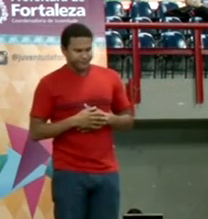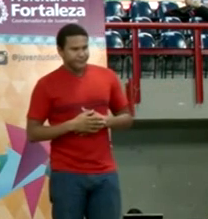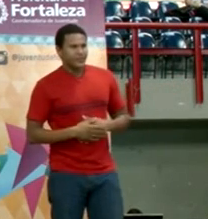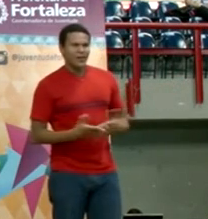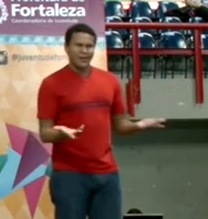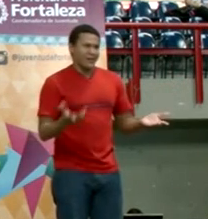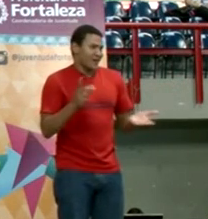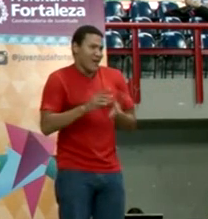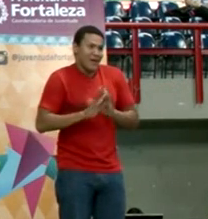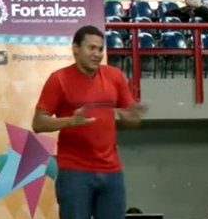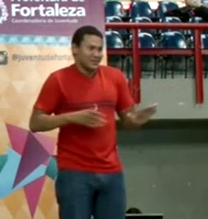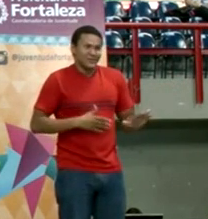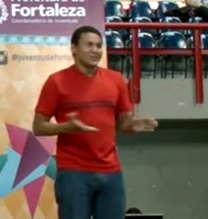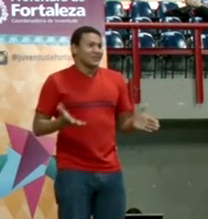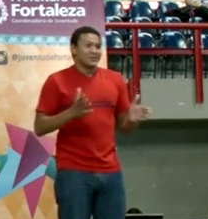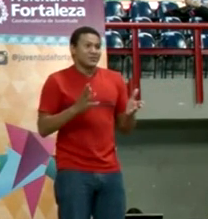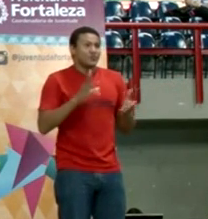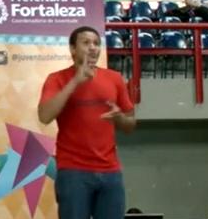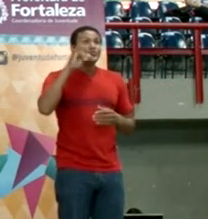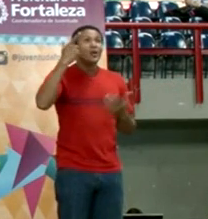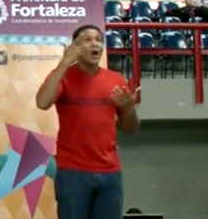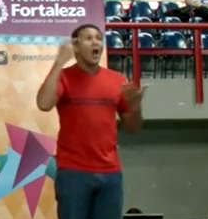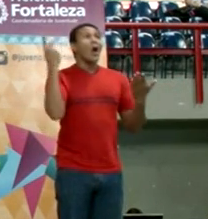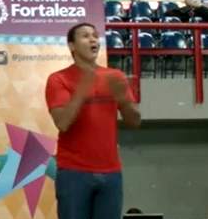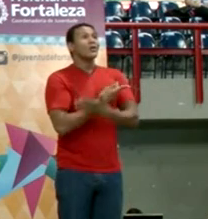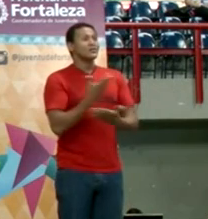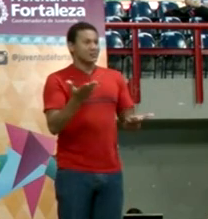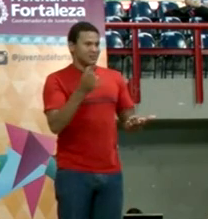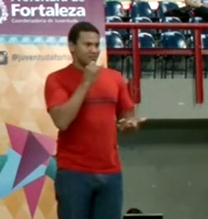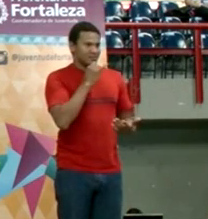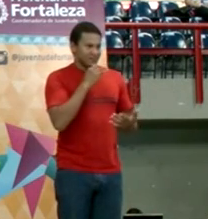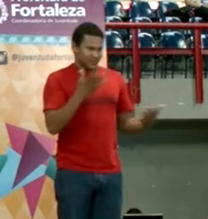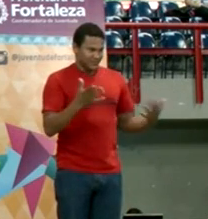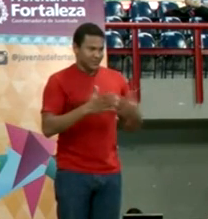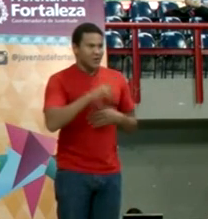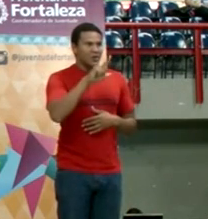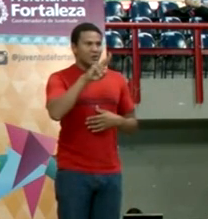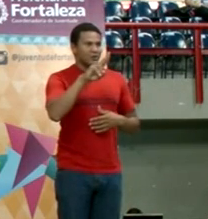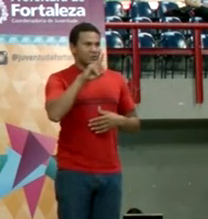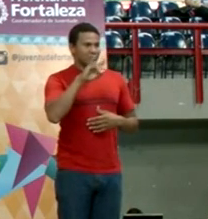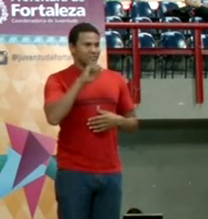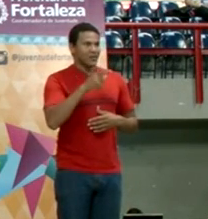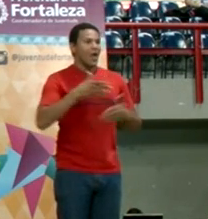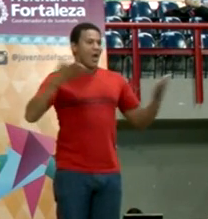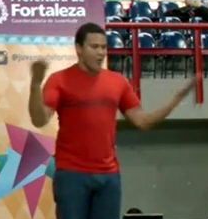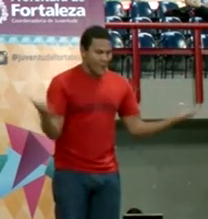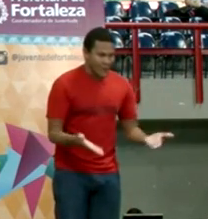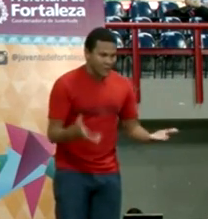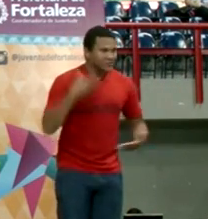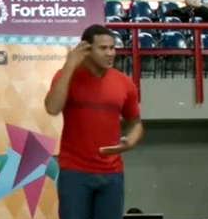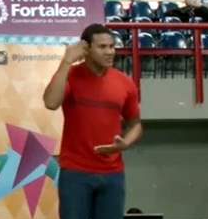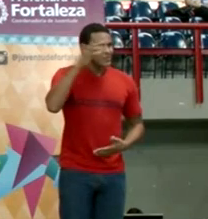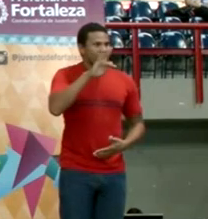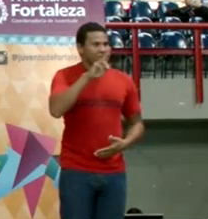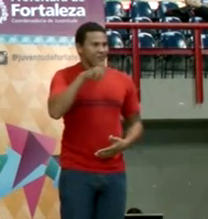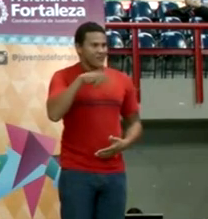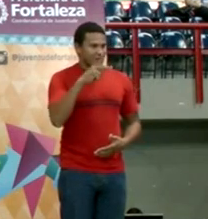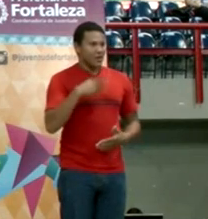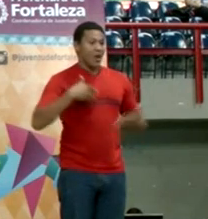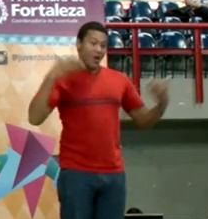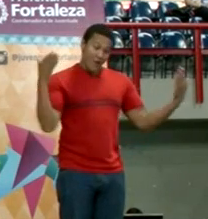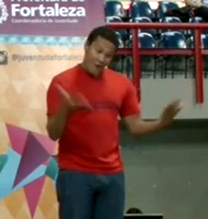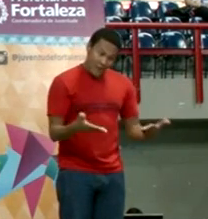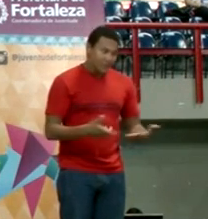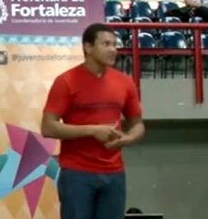é o dia, né? Já diz Ludmilla, a filósofa contemporânea. É hoje. É hoje,